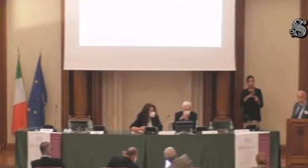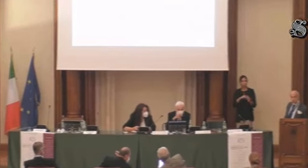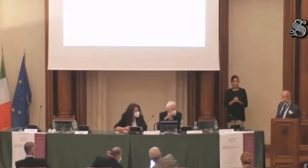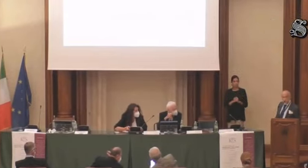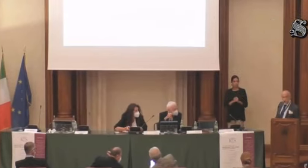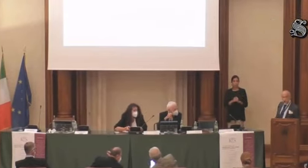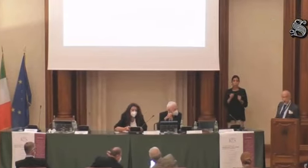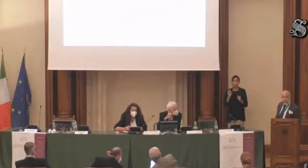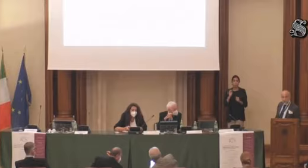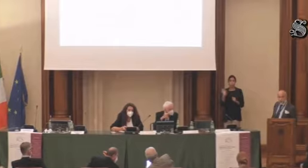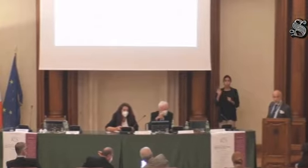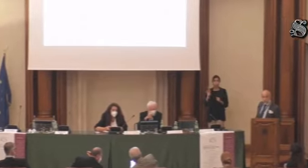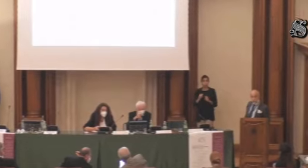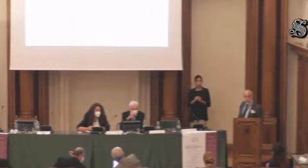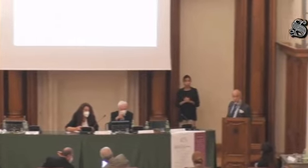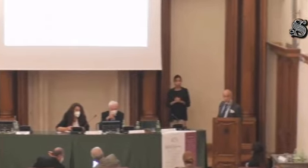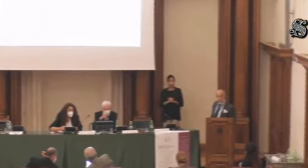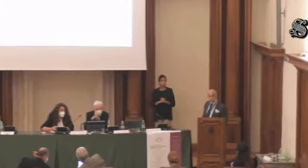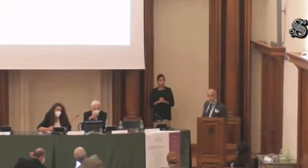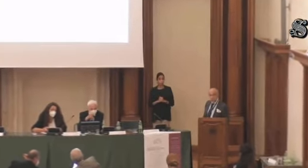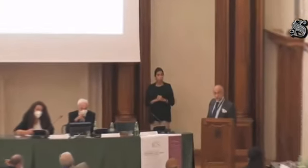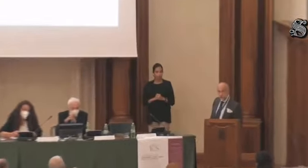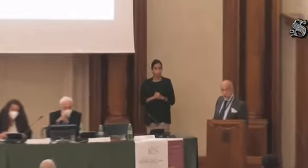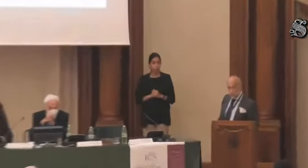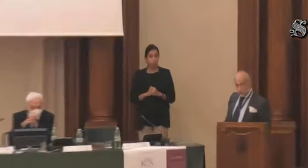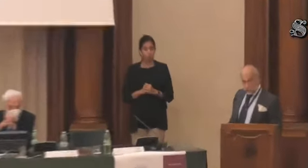se me la potessi mandare quella... Ce l'hai?